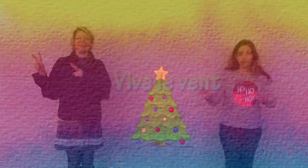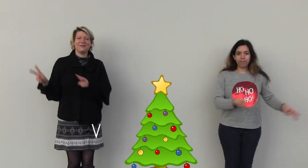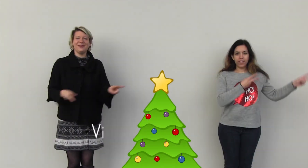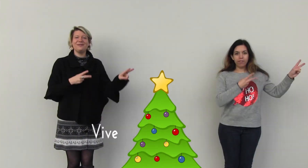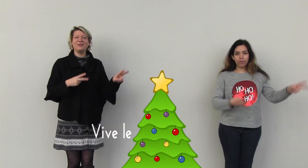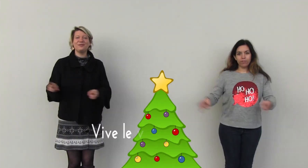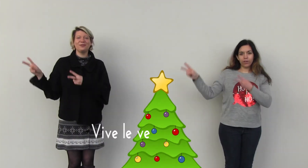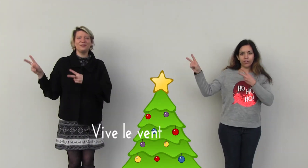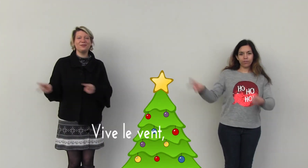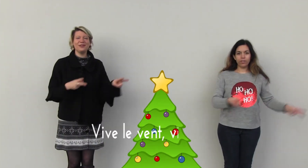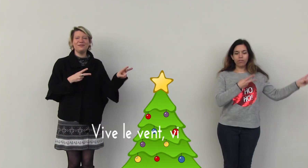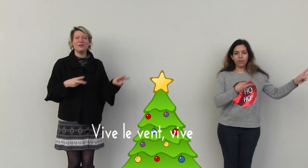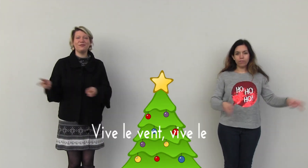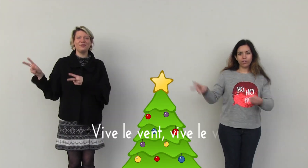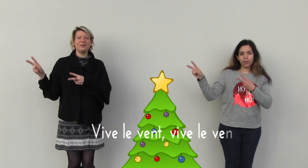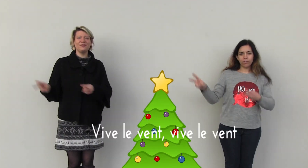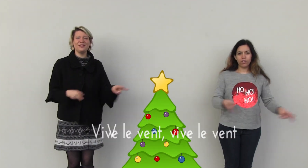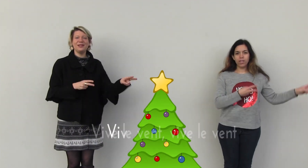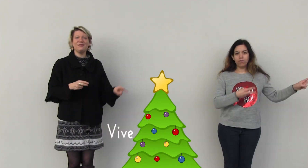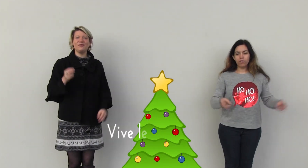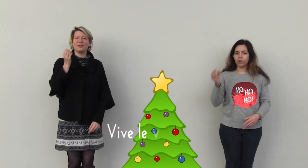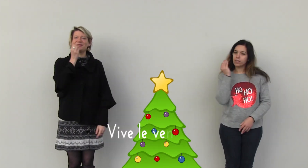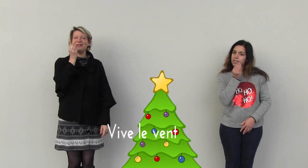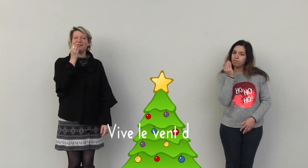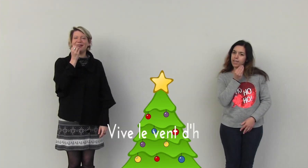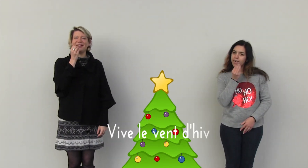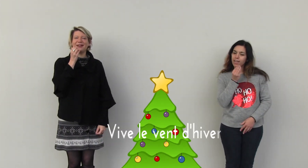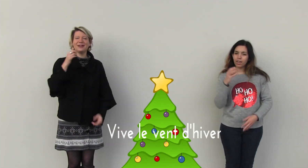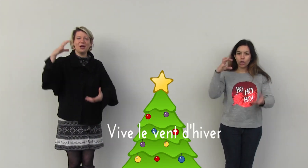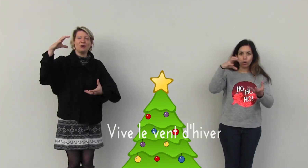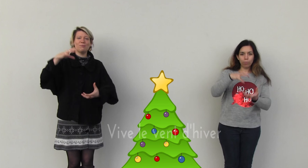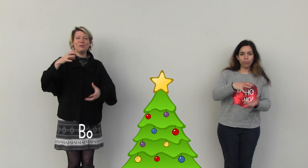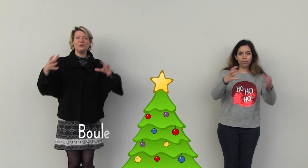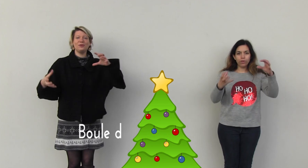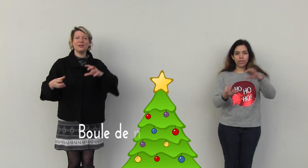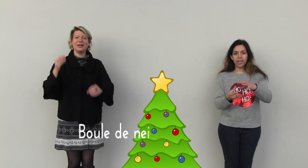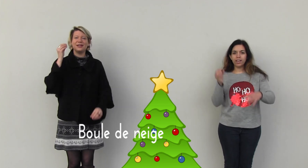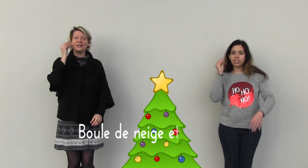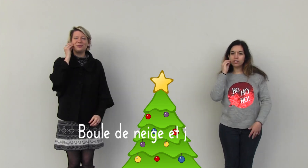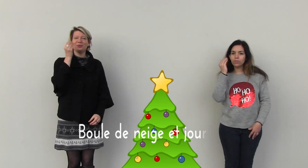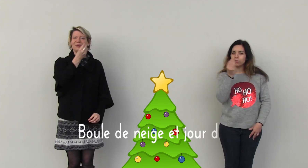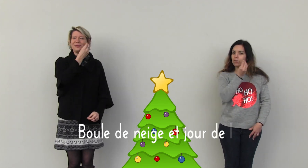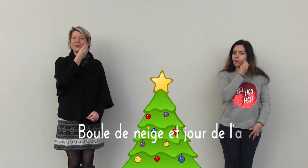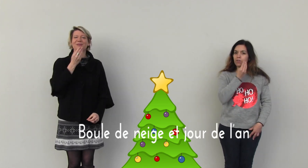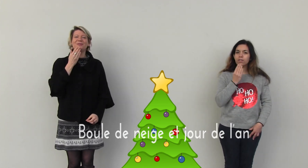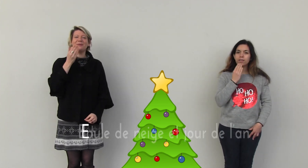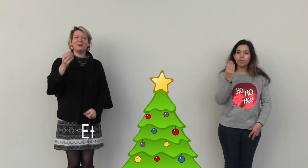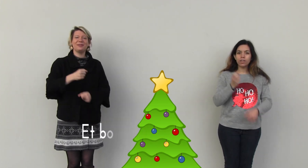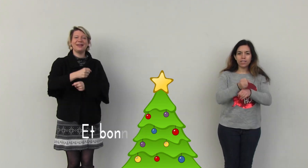Vive le vent, vive le vent Vive le vent d'hiver Boules de neige et jours de l'an Et bonne